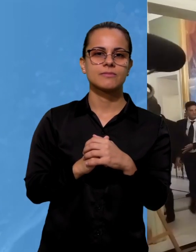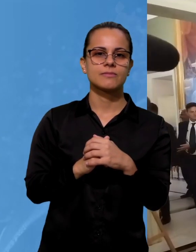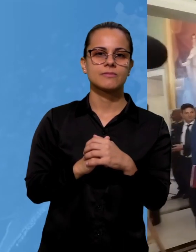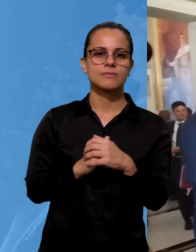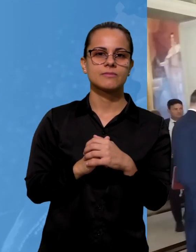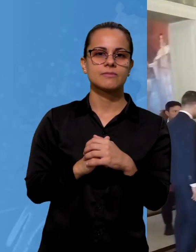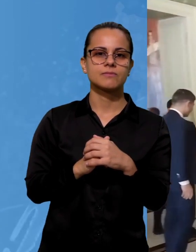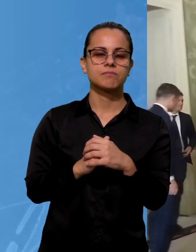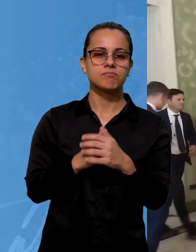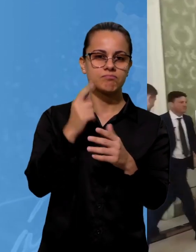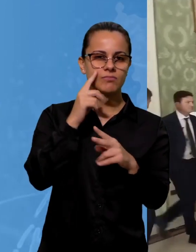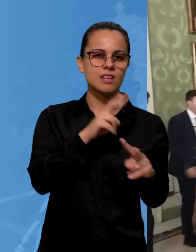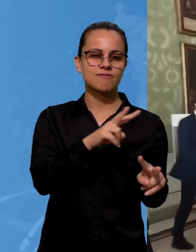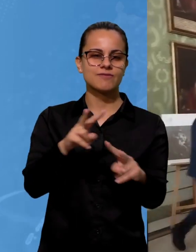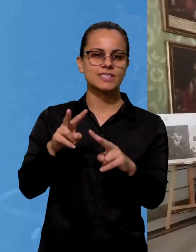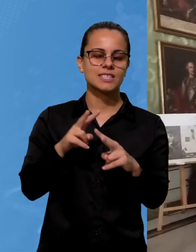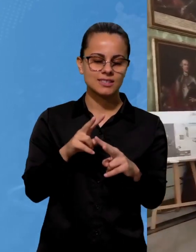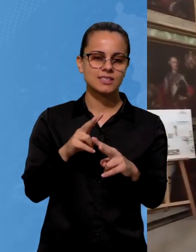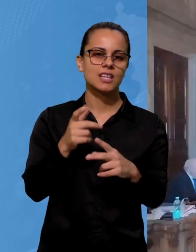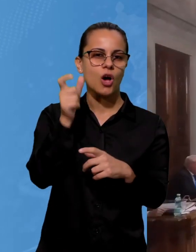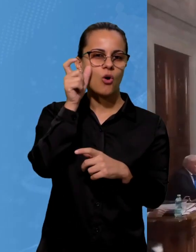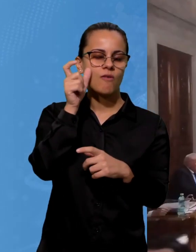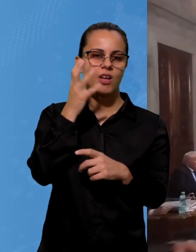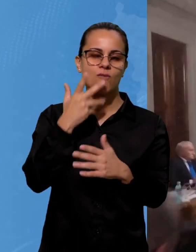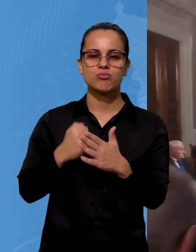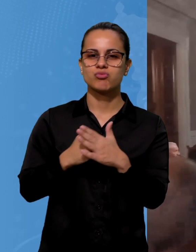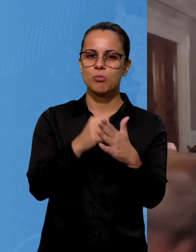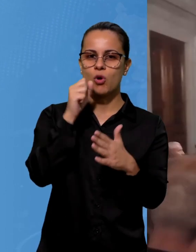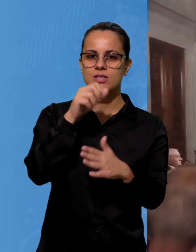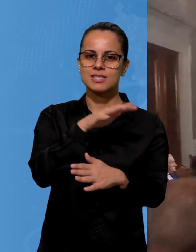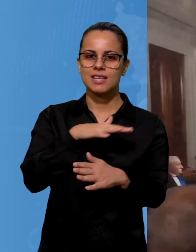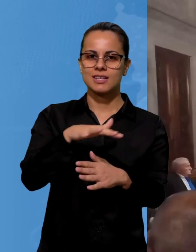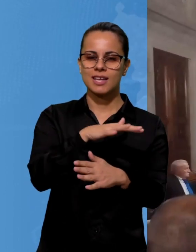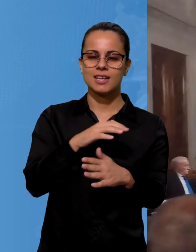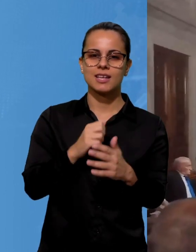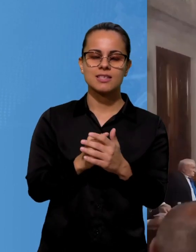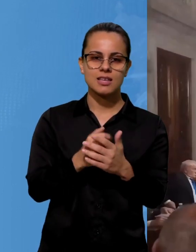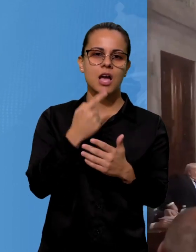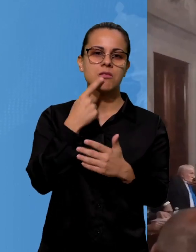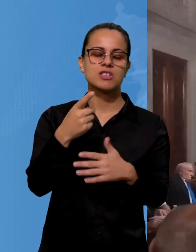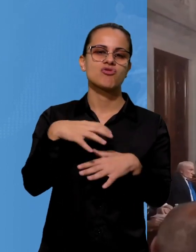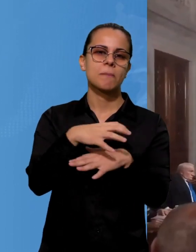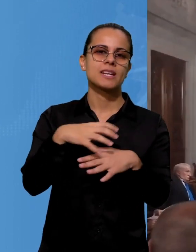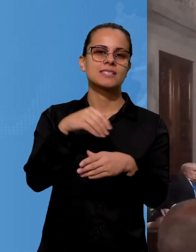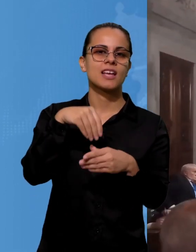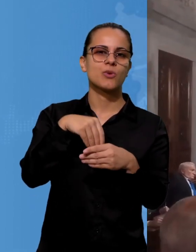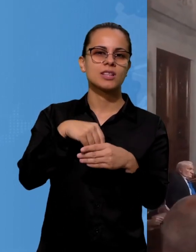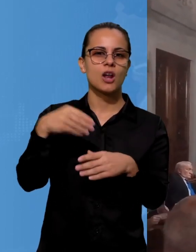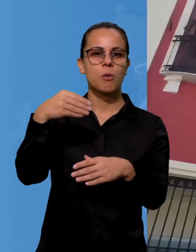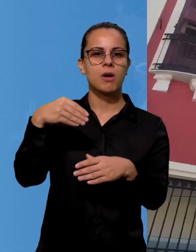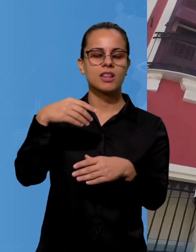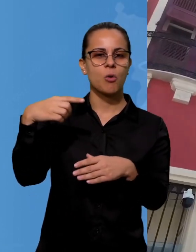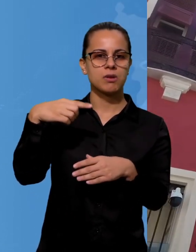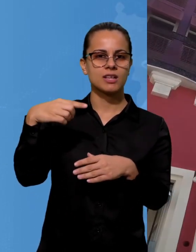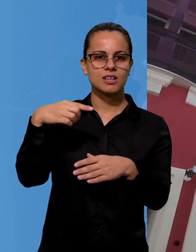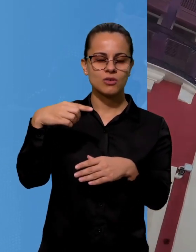Una visita che rappresenta la vicinanza del governo al territorio, in questo caso Sardo. Lo ha dichiarato il ministro dell'Interno, Matteo Piantedosi,